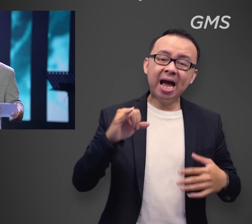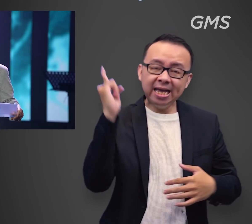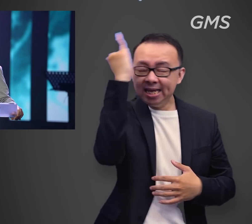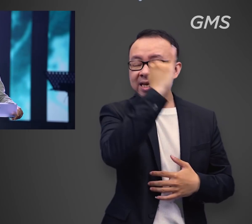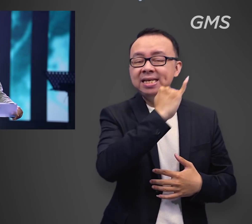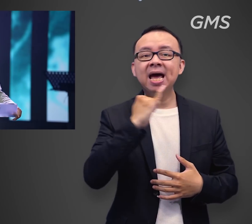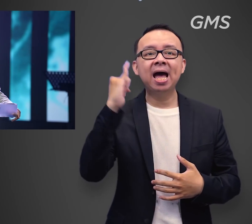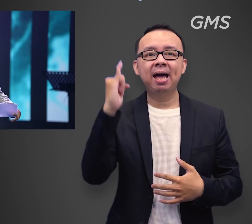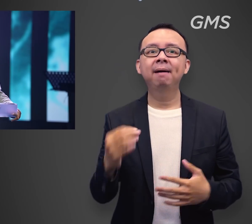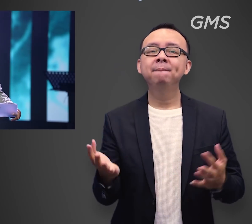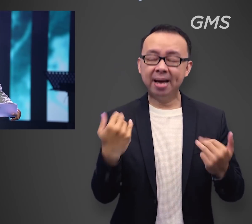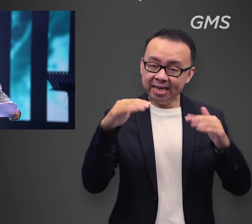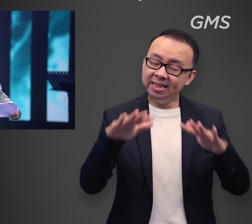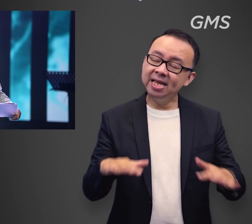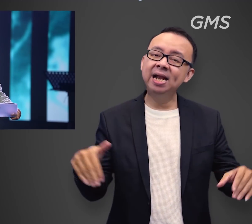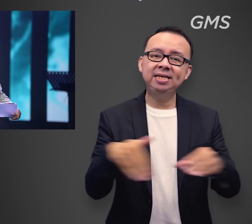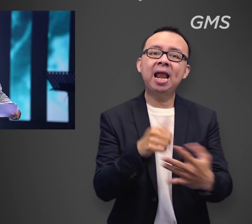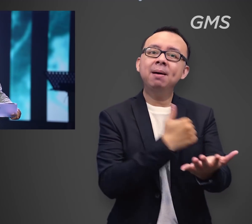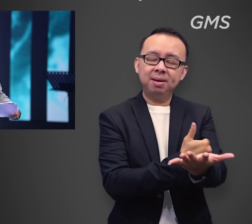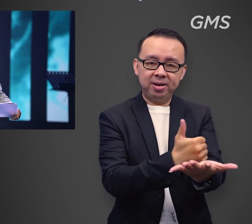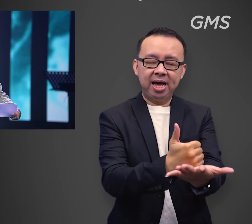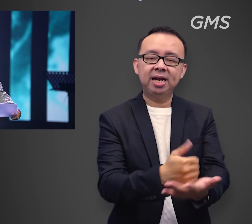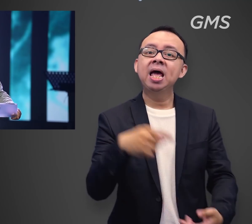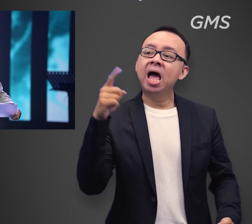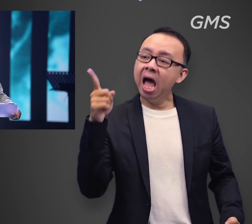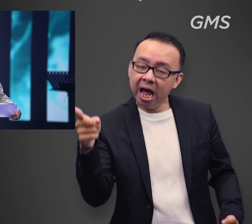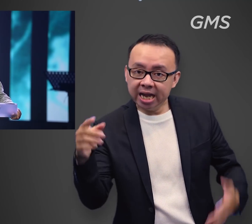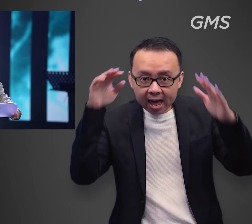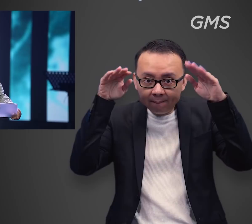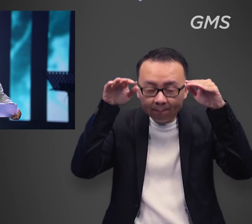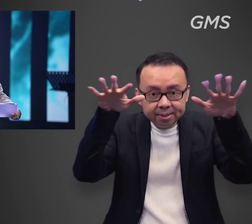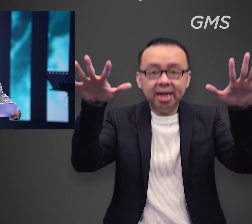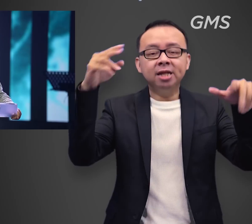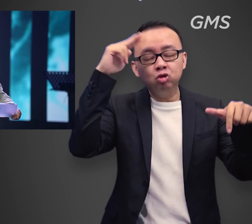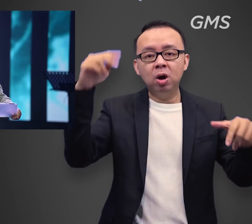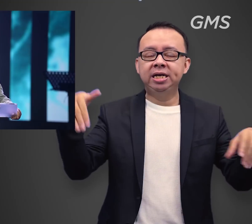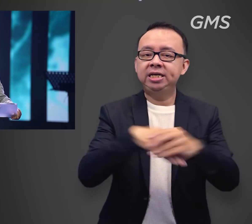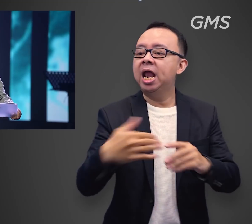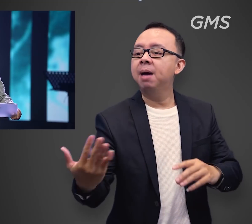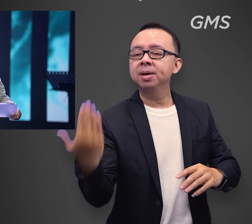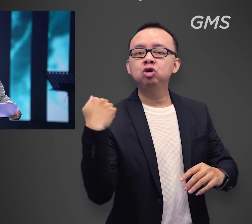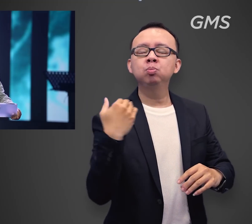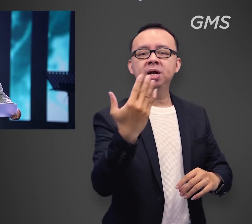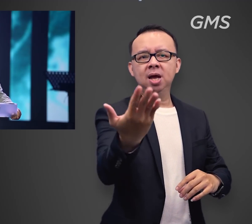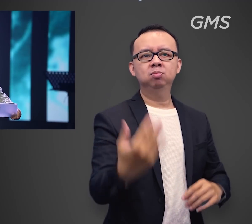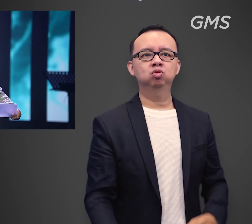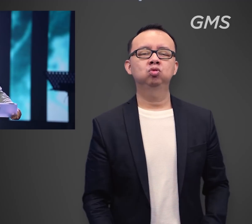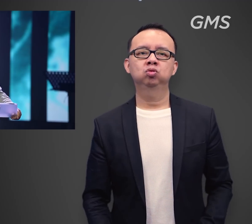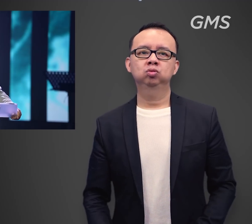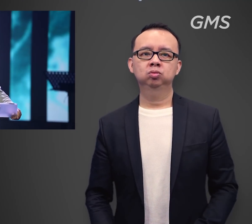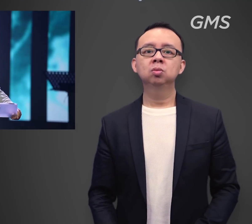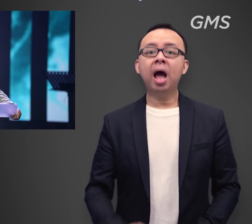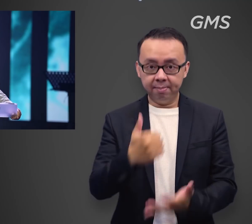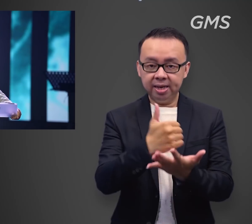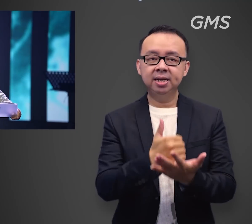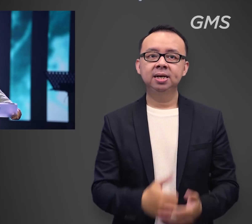dalam kebenaran. Ada berkat Tuhan dalam kehidupan saudara. Dan sementara Anda melakukannya dengan baik, kekuatan hidupmu diperbarui oleh Tuhan.